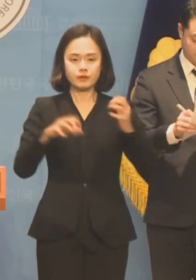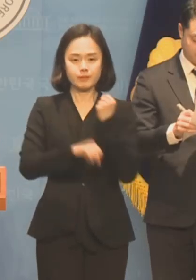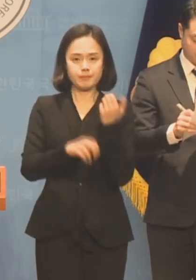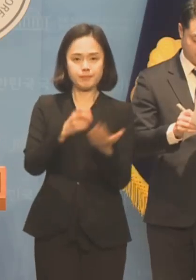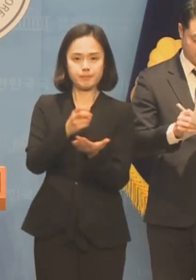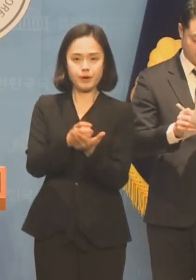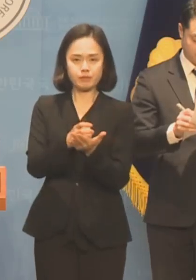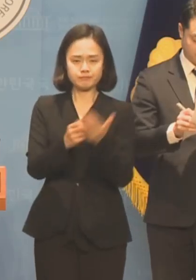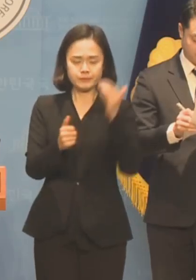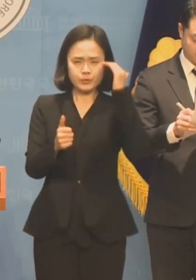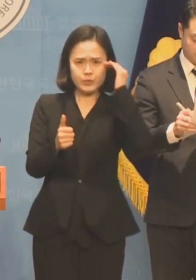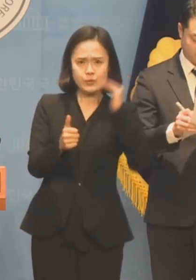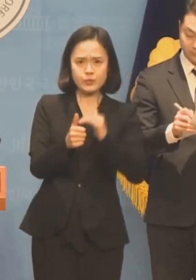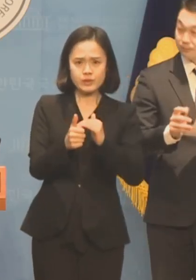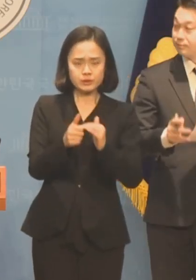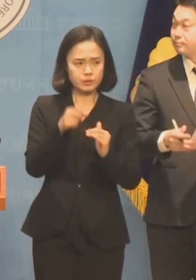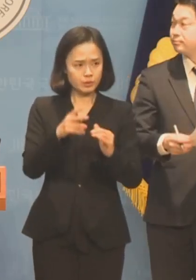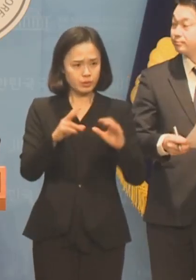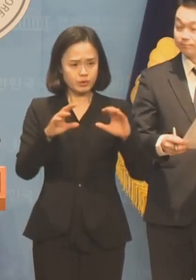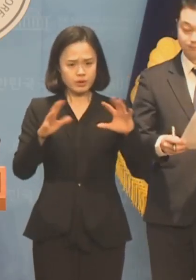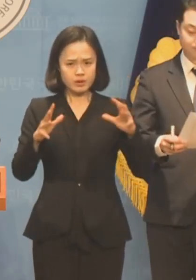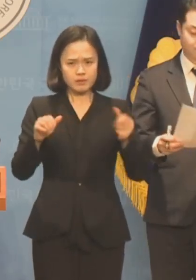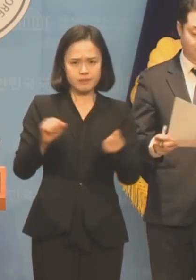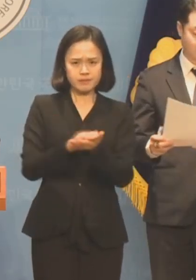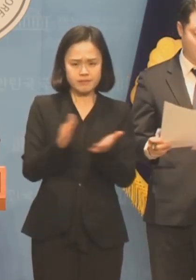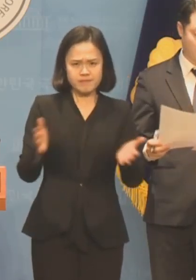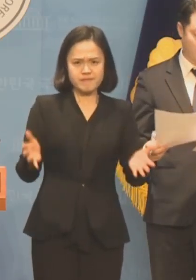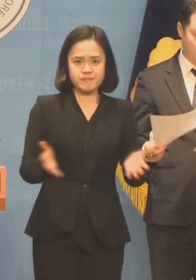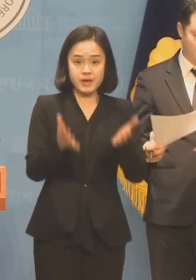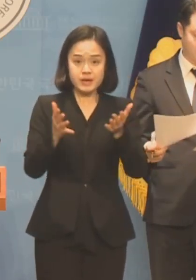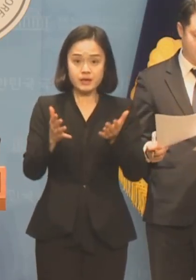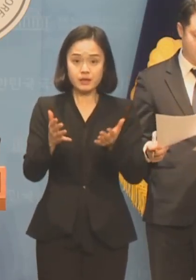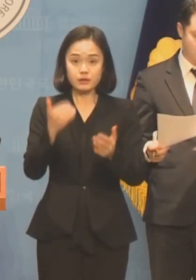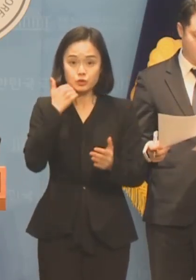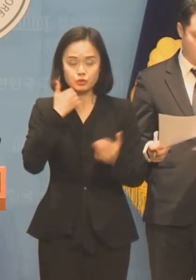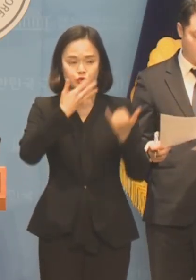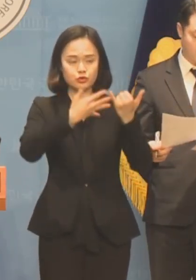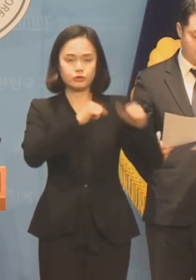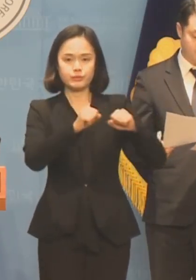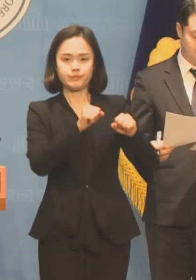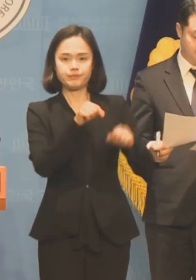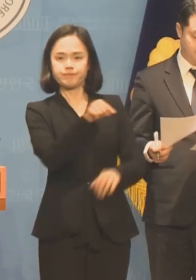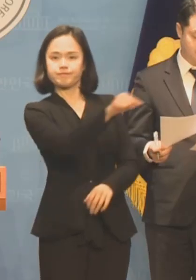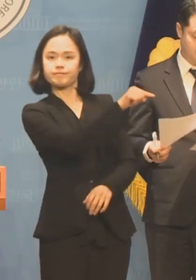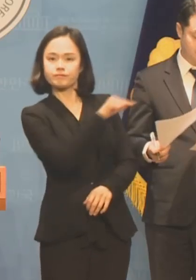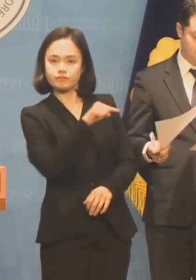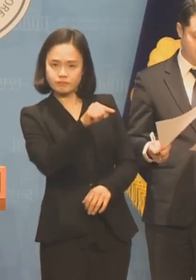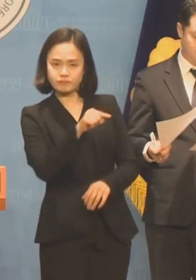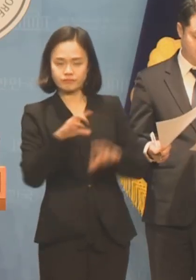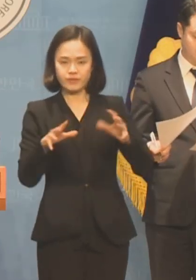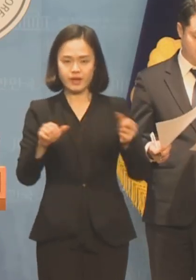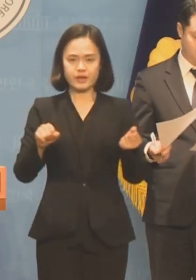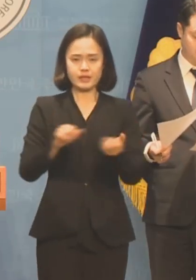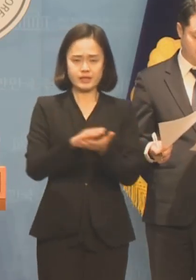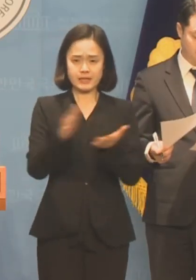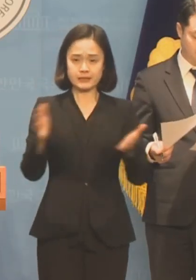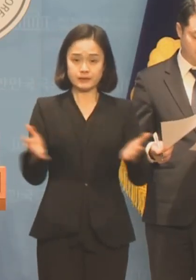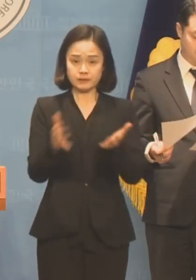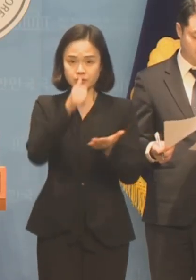위협하는 행위에 강력히 대응하기 위해 일부 유튜브를 내란 선전죄 혐의로 경찰에